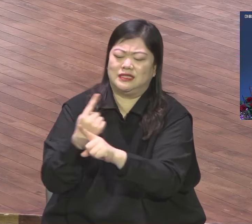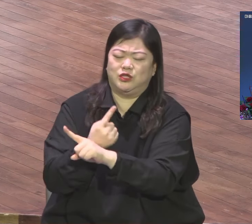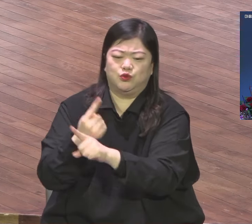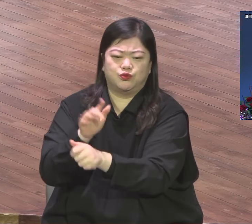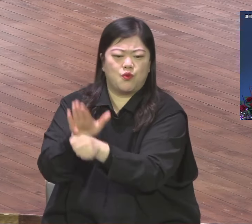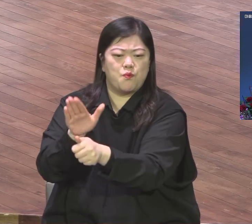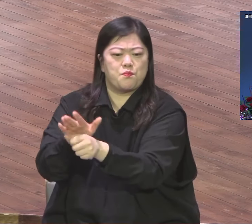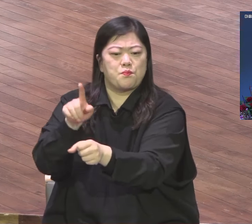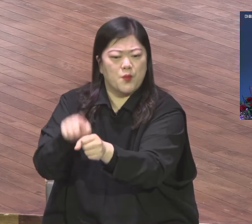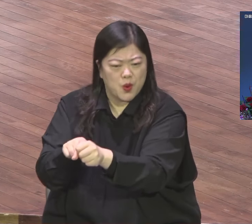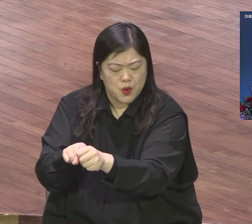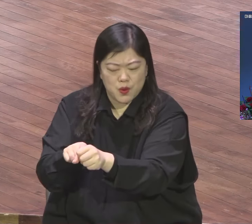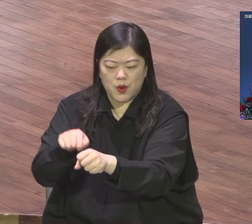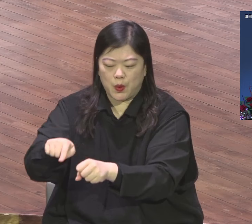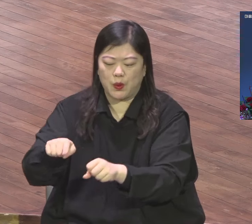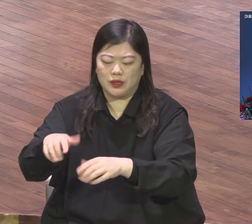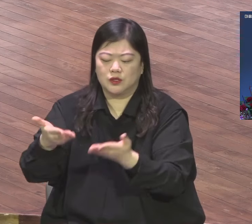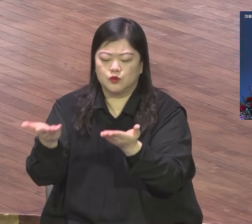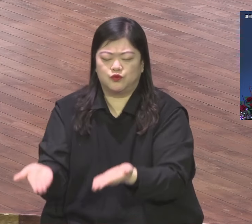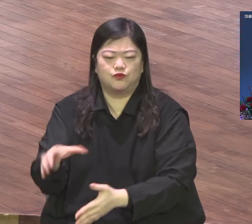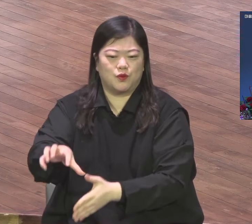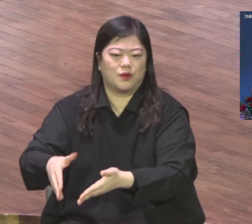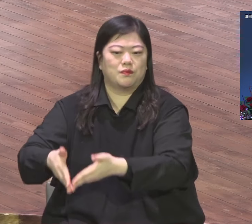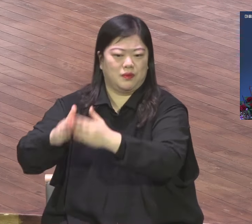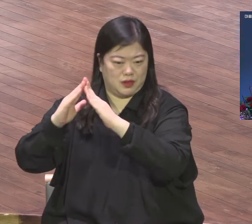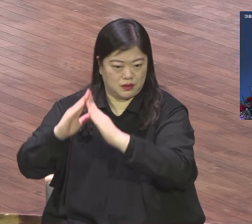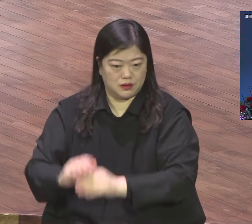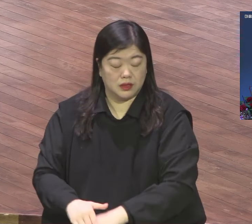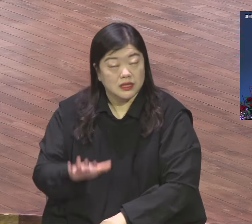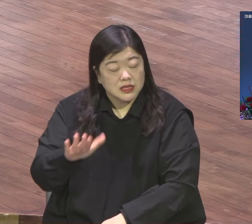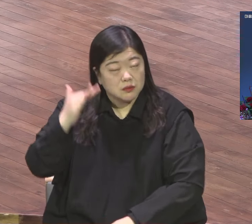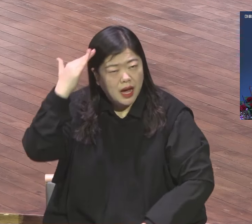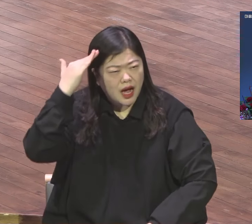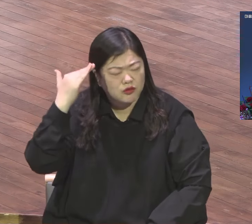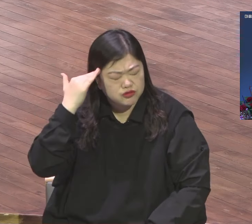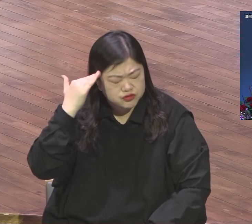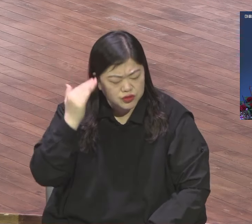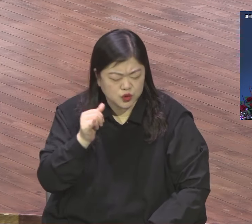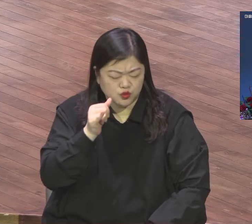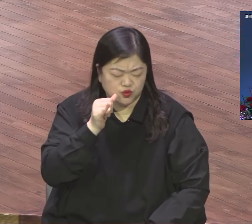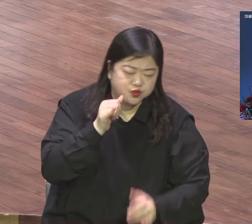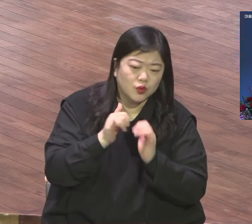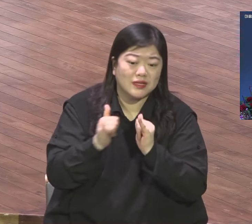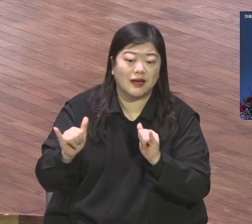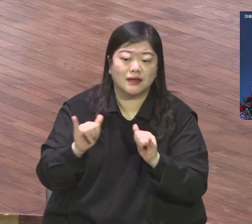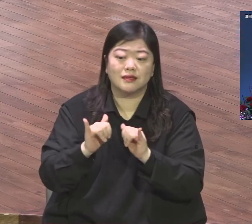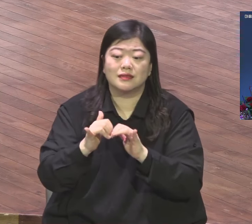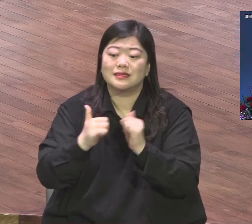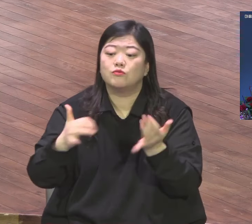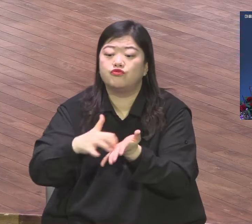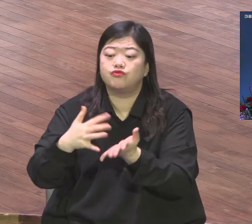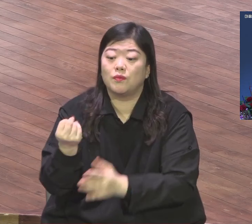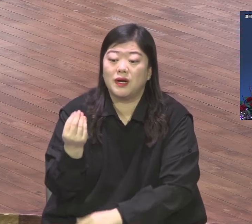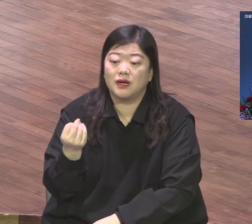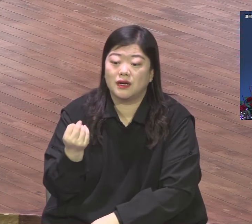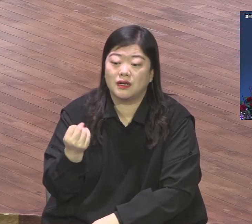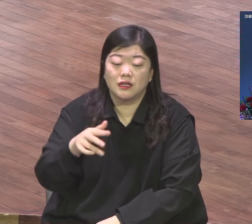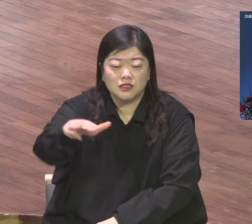추산하는 이 숫자는요 대략 우리나라가 900만 명이 중독에 걸려 있다.